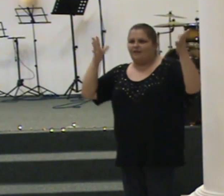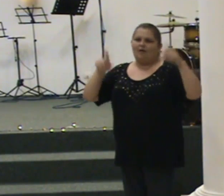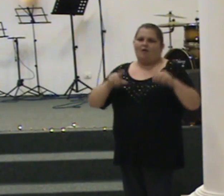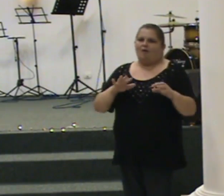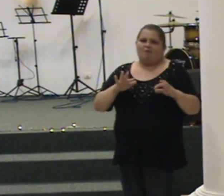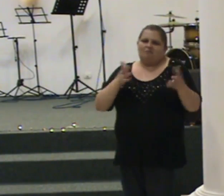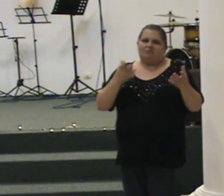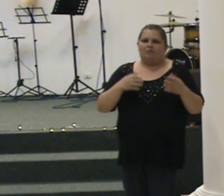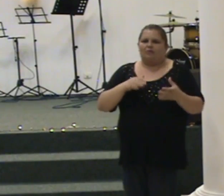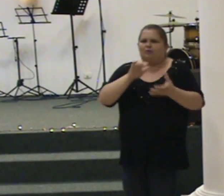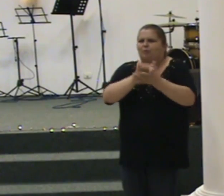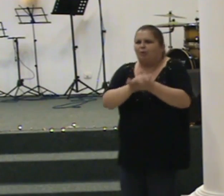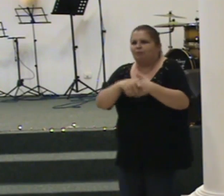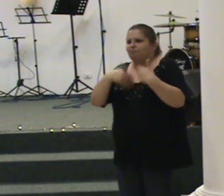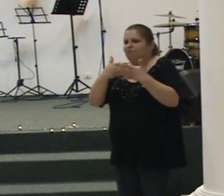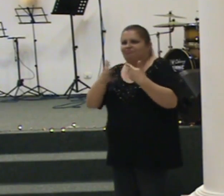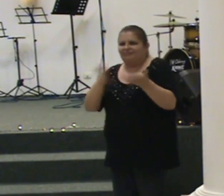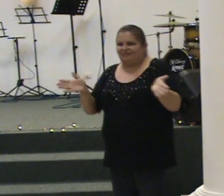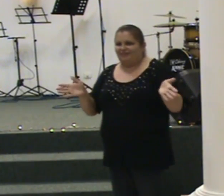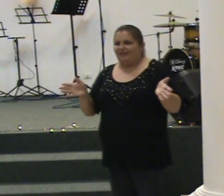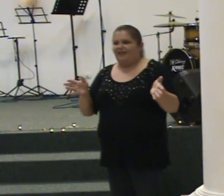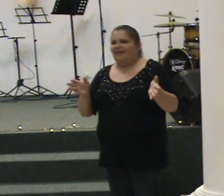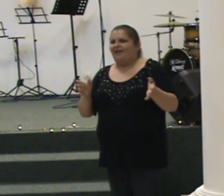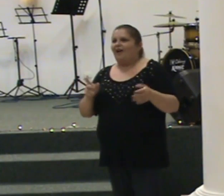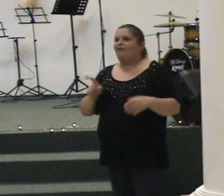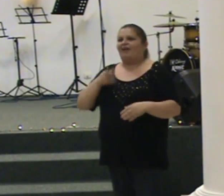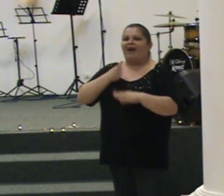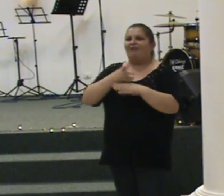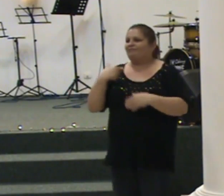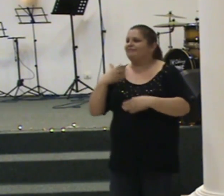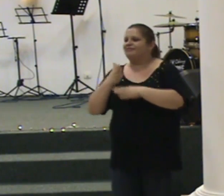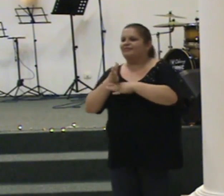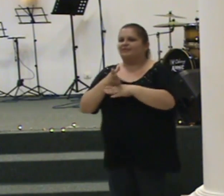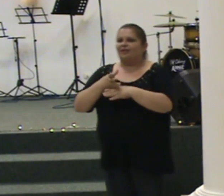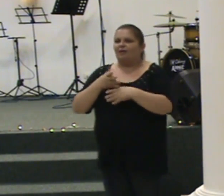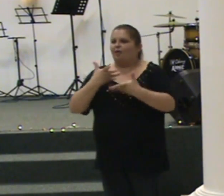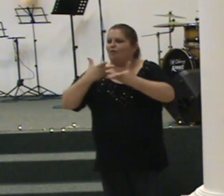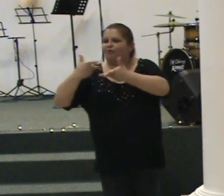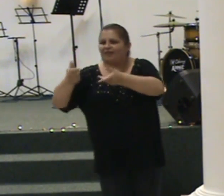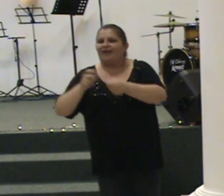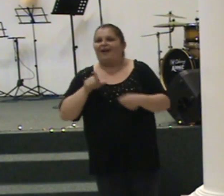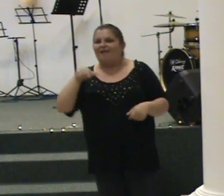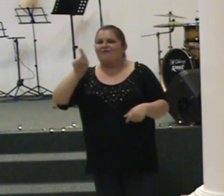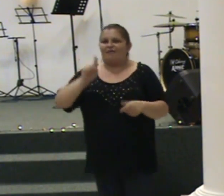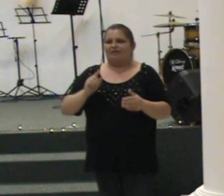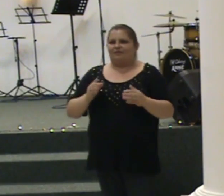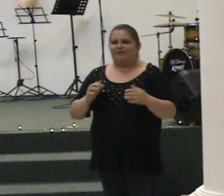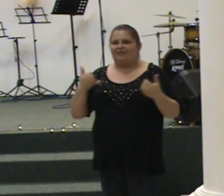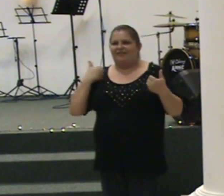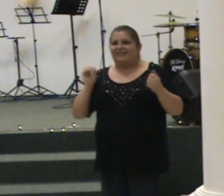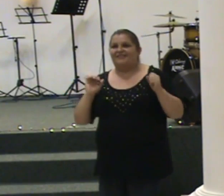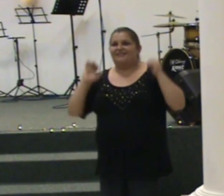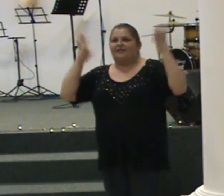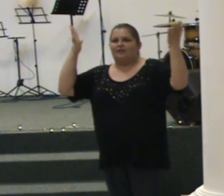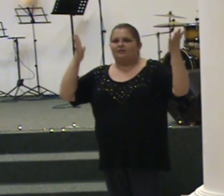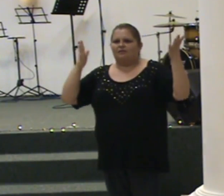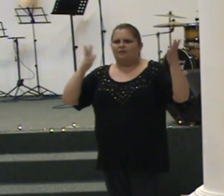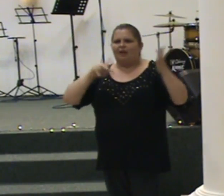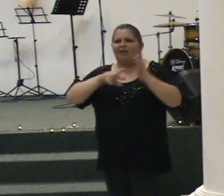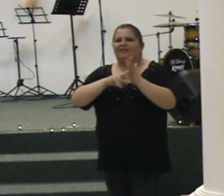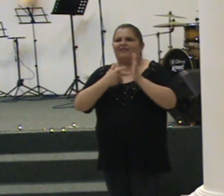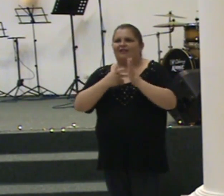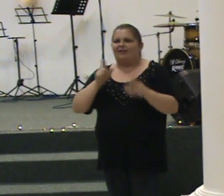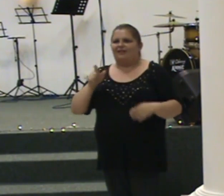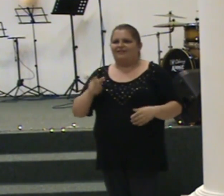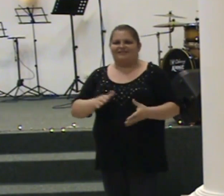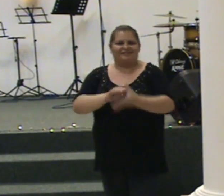já fez uma festa de aniversário na sua casa ou já foi numa festa de aniversário? Então, o que se faz?